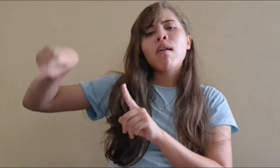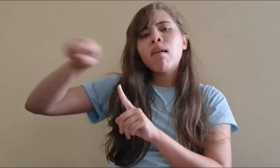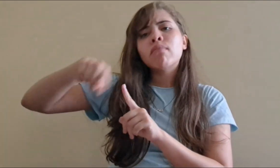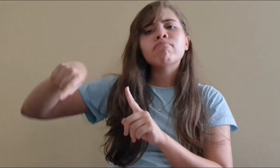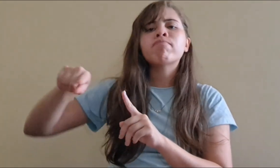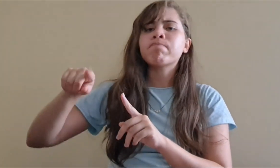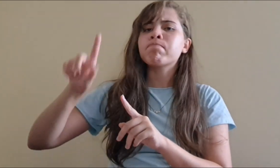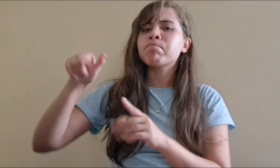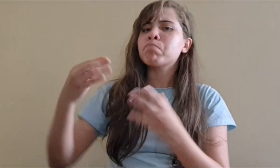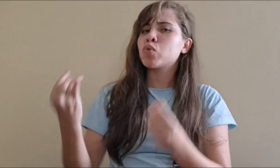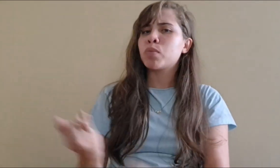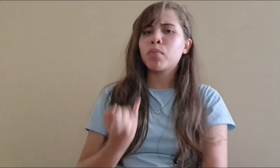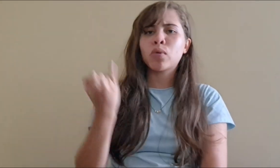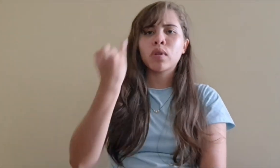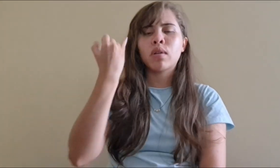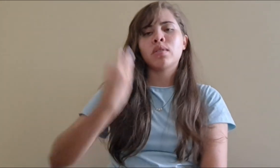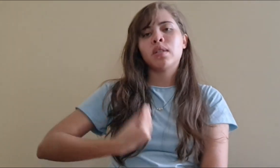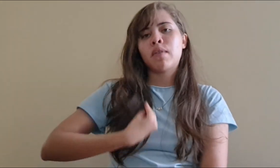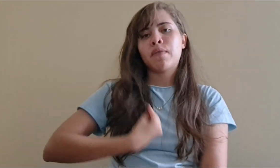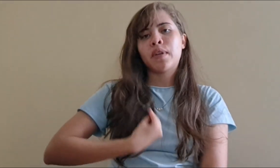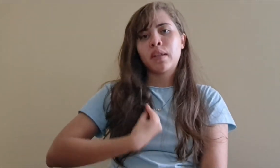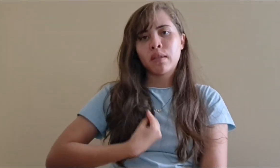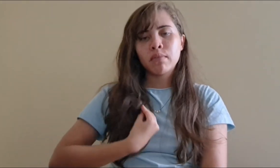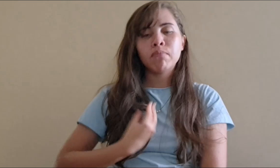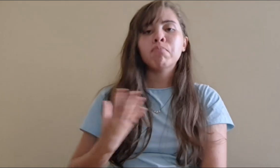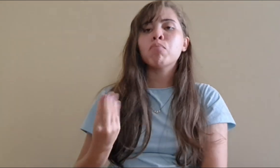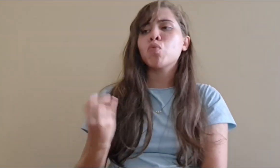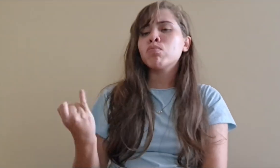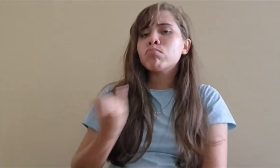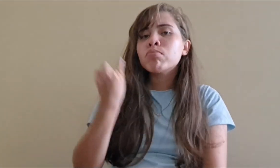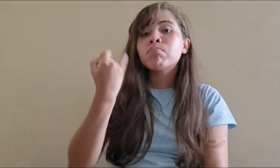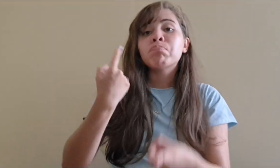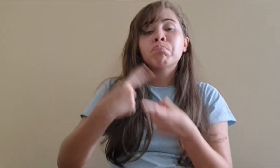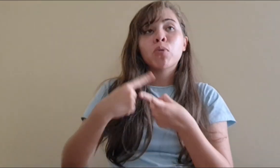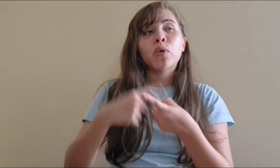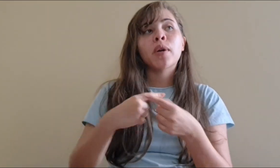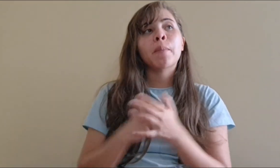os profetas, eles são muito importantes para a vida.